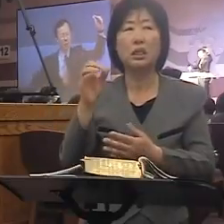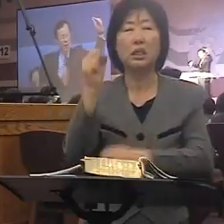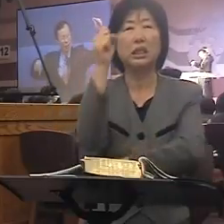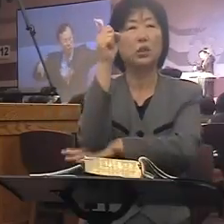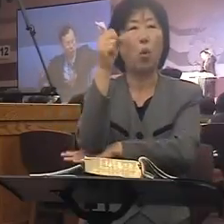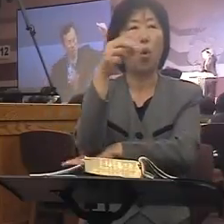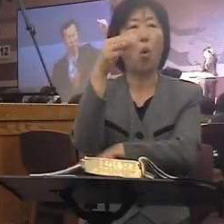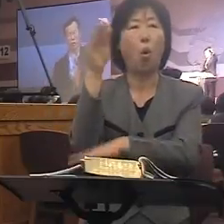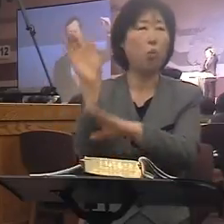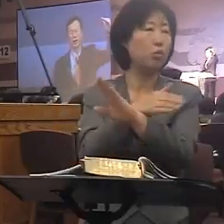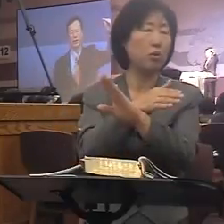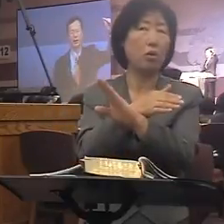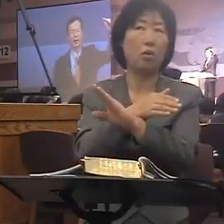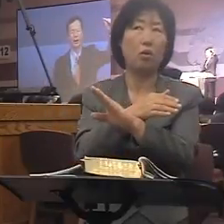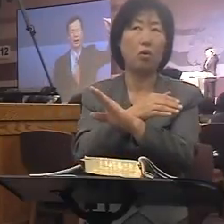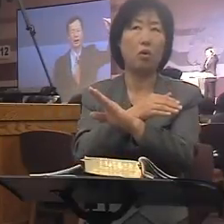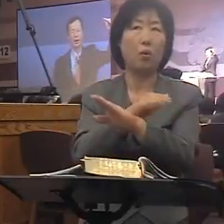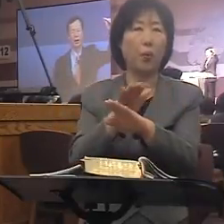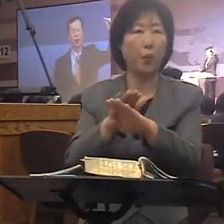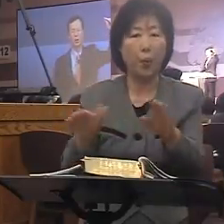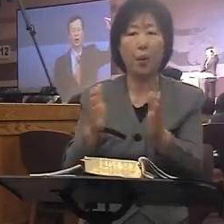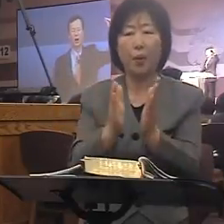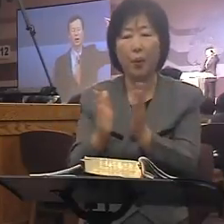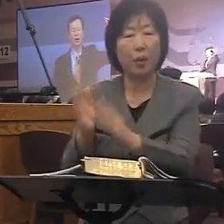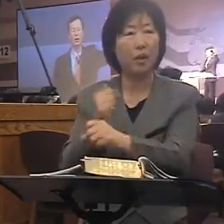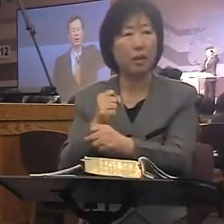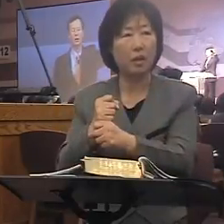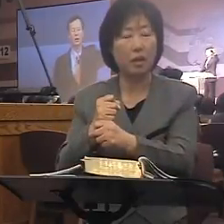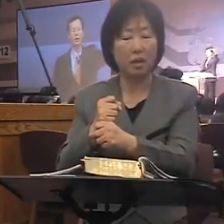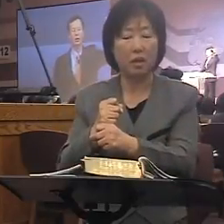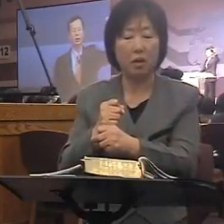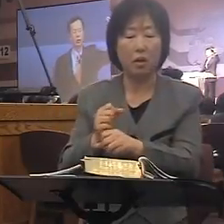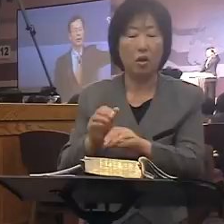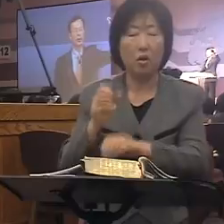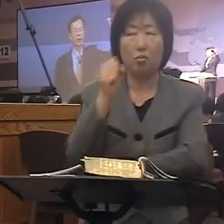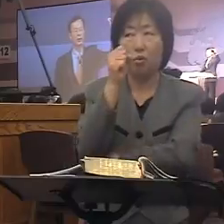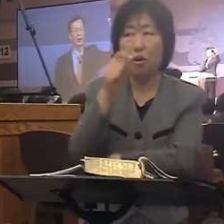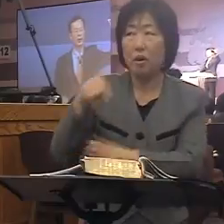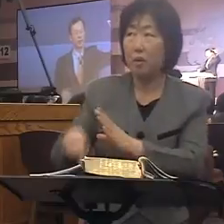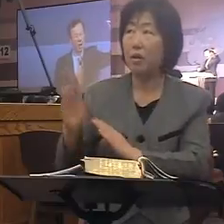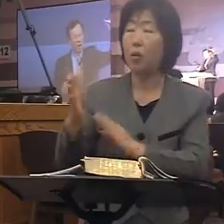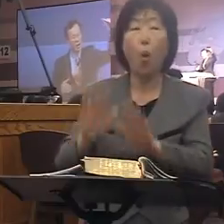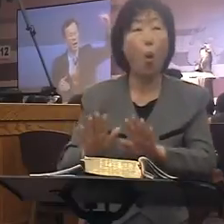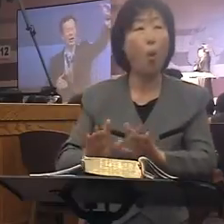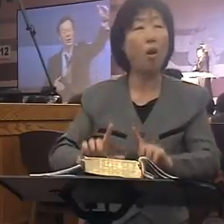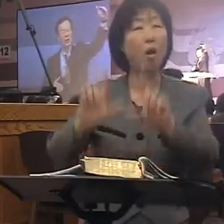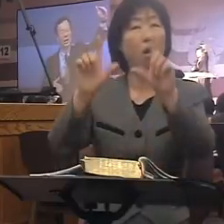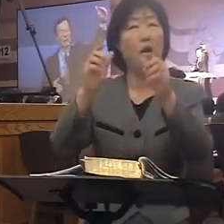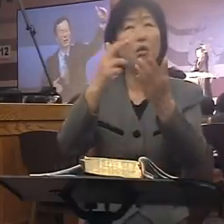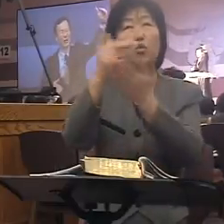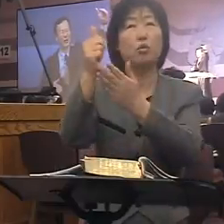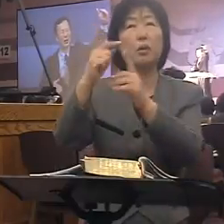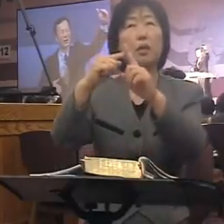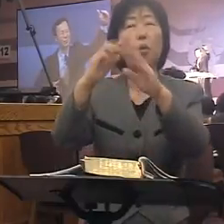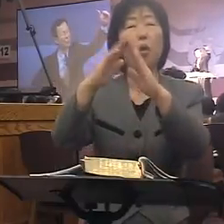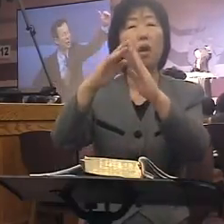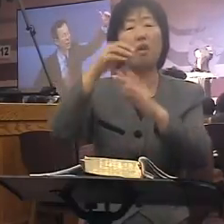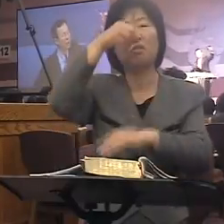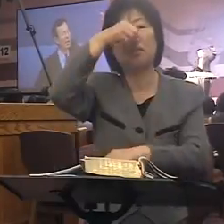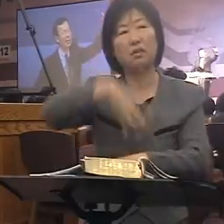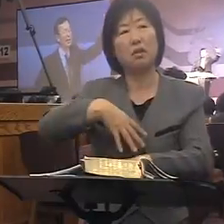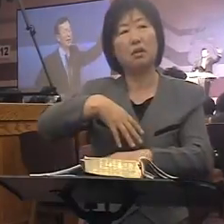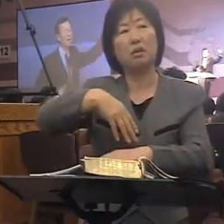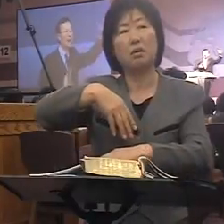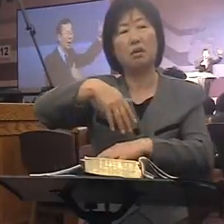닦잖아요. 뿌리가 먼저 깊어져야 되는데 오늘날 주님의 교회들이 그냥 나가는 경향이 많아요. 그